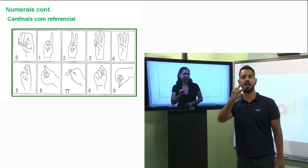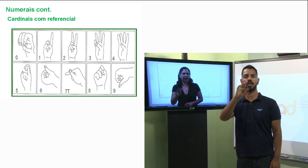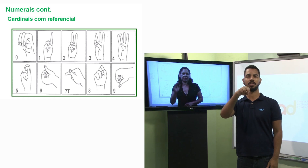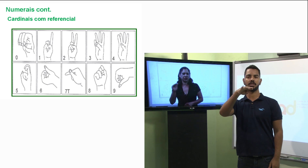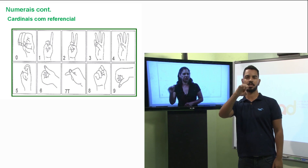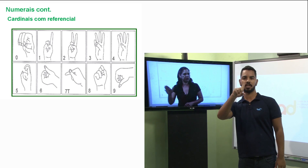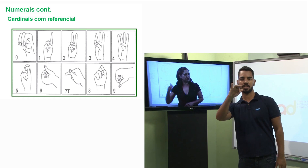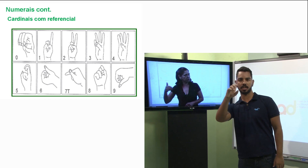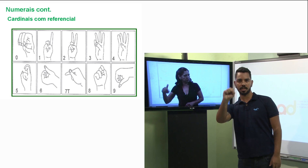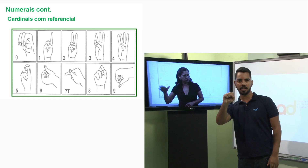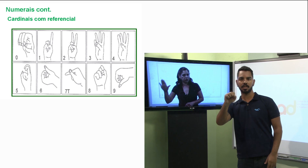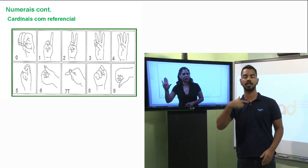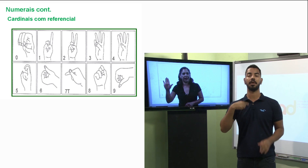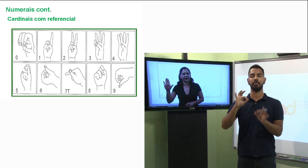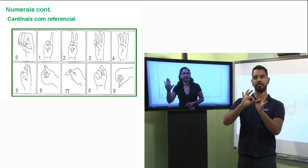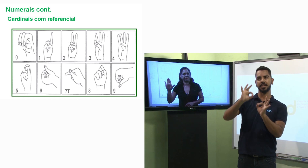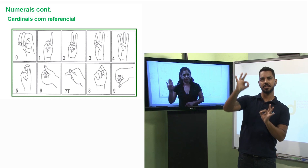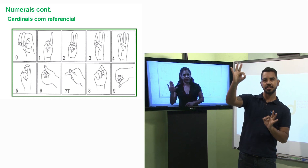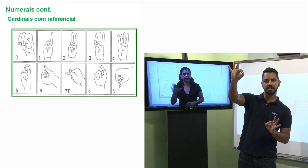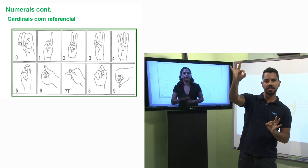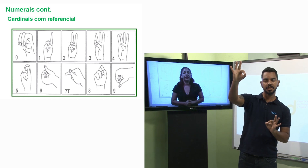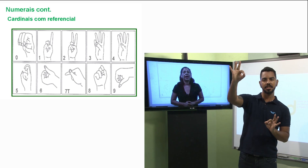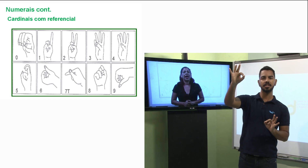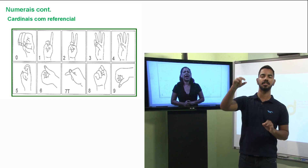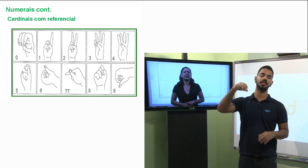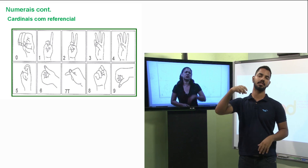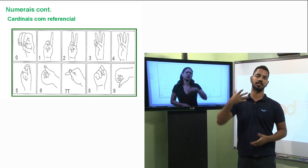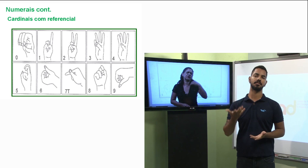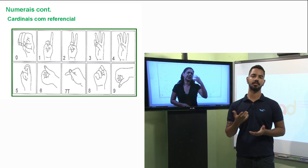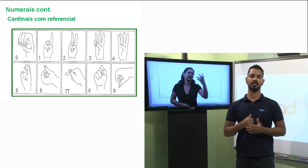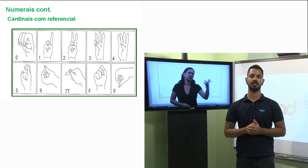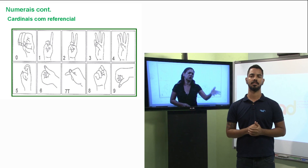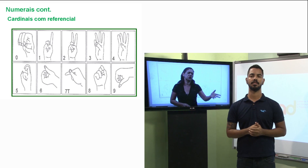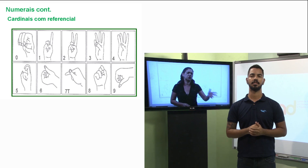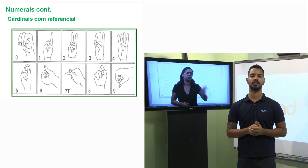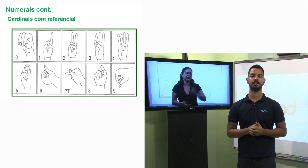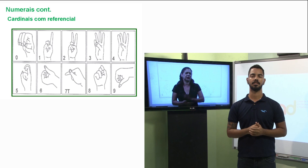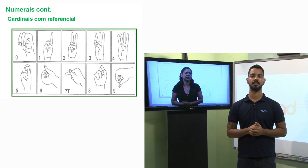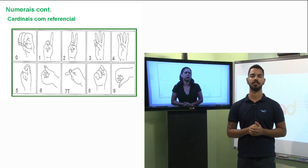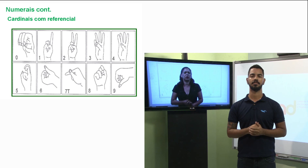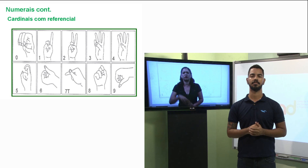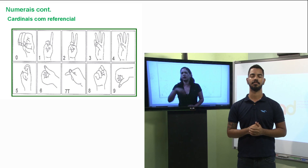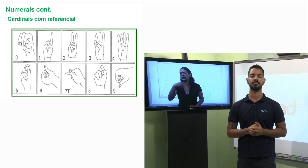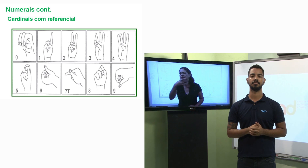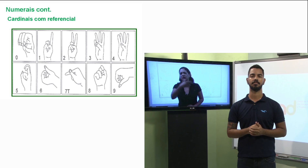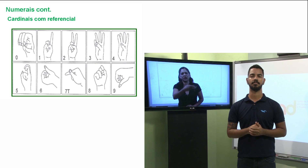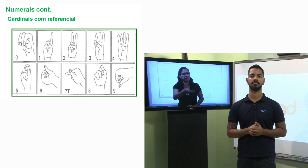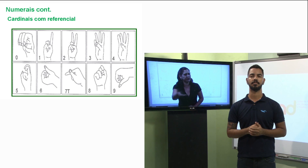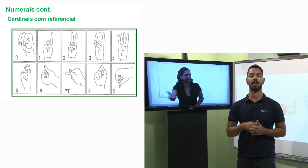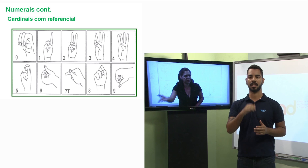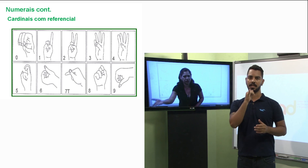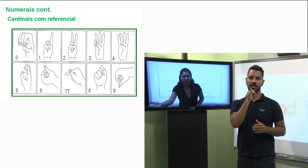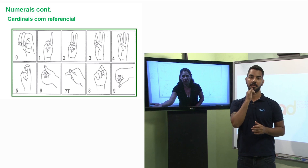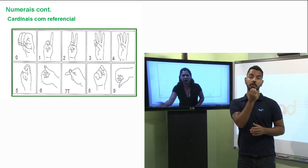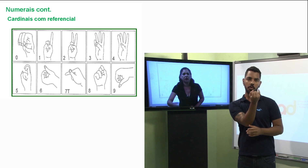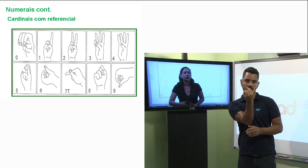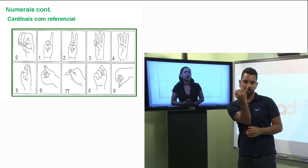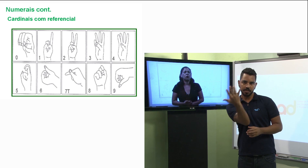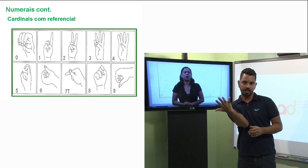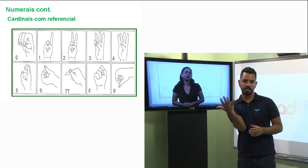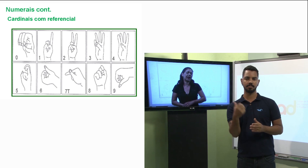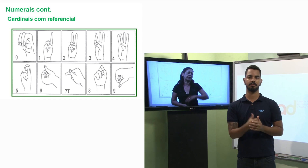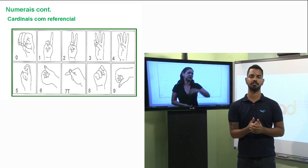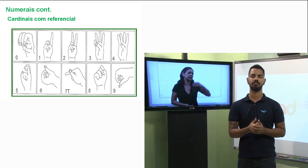medida, metro, centímetro, tudo mais, né? Além de quantificações, como por exemplo, quantos cursistas temos em sala de